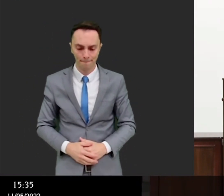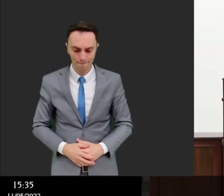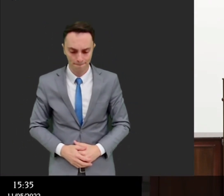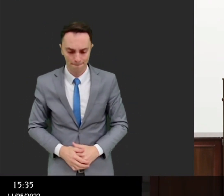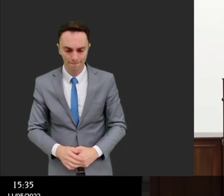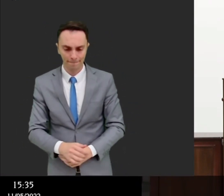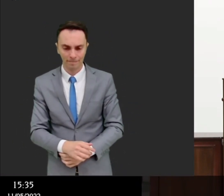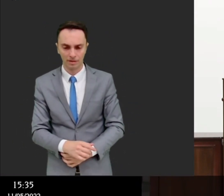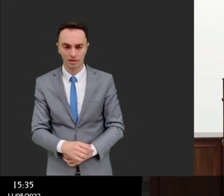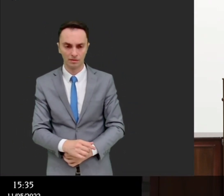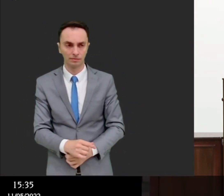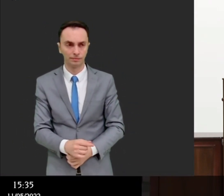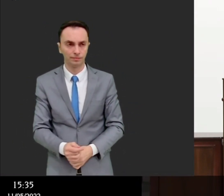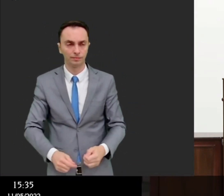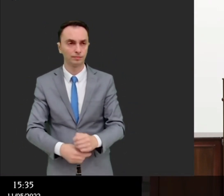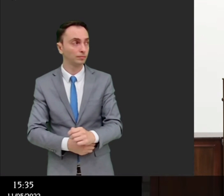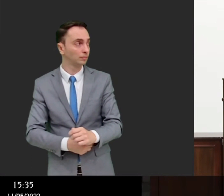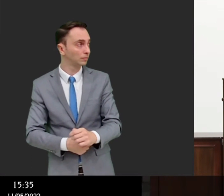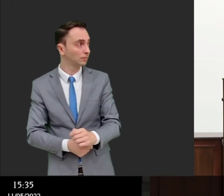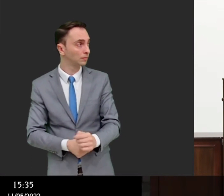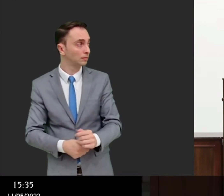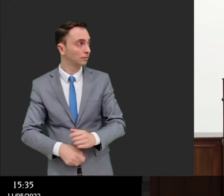esticar até um pouquinho mais